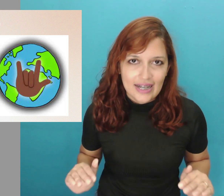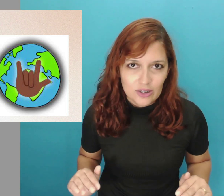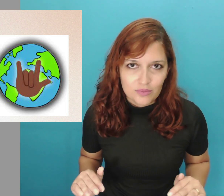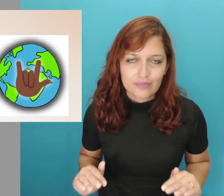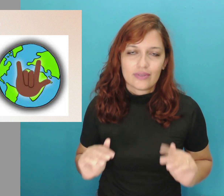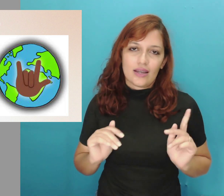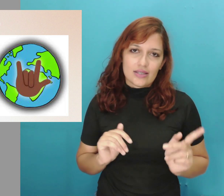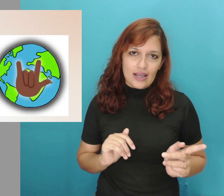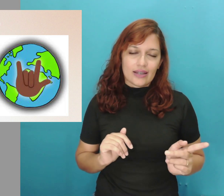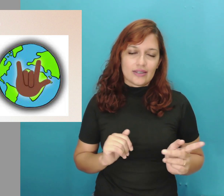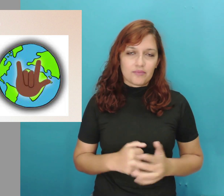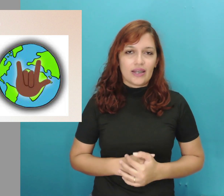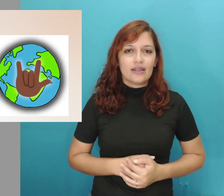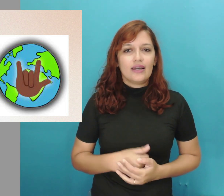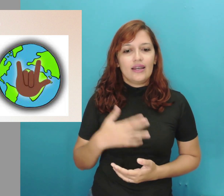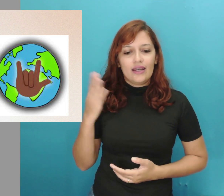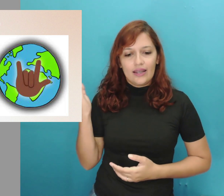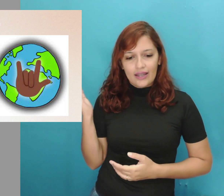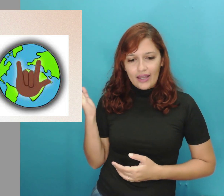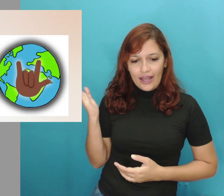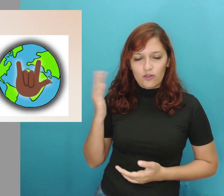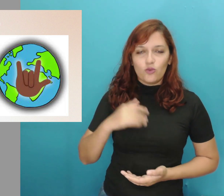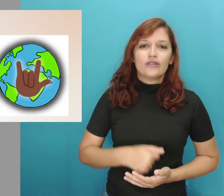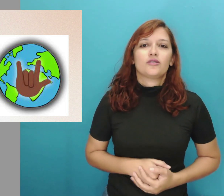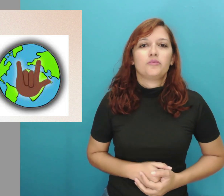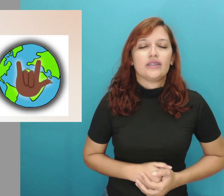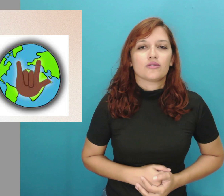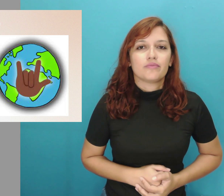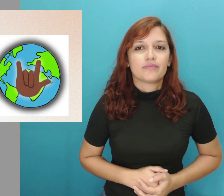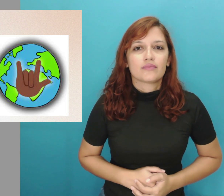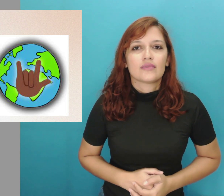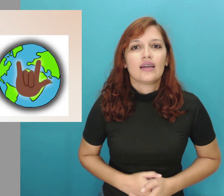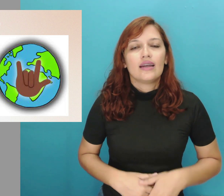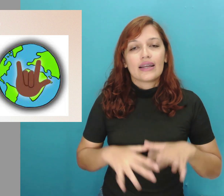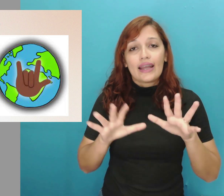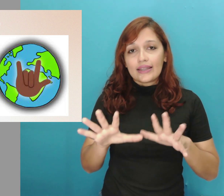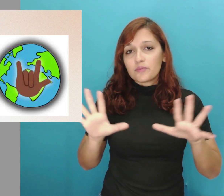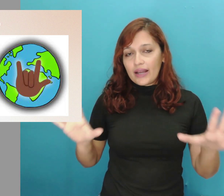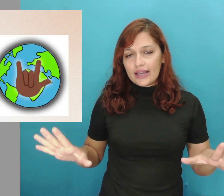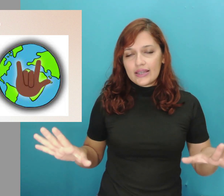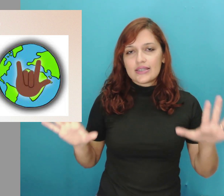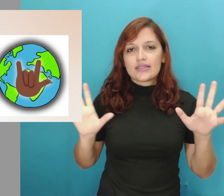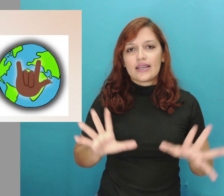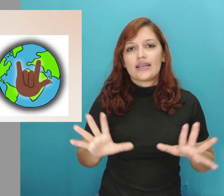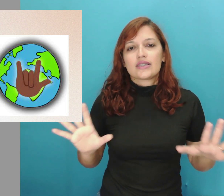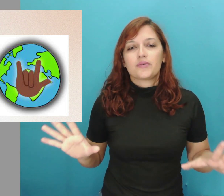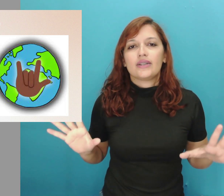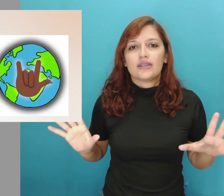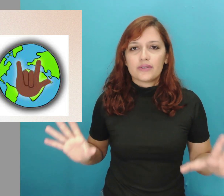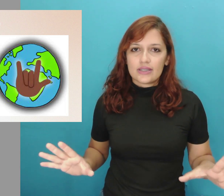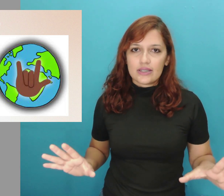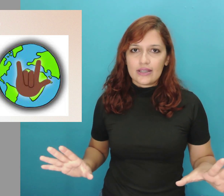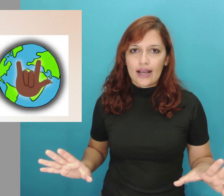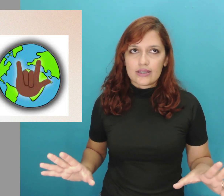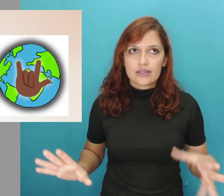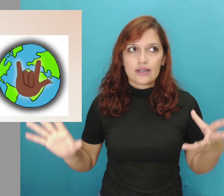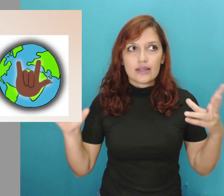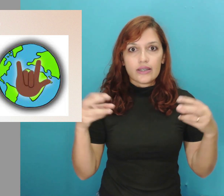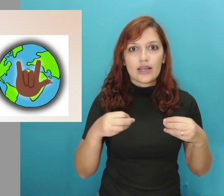não. Isso aí também é outro mito. Cada país tem a sua língua de sinais. E